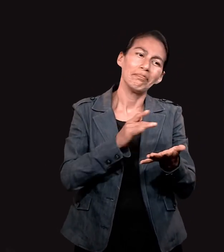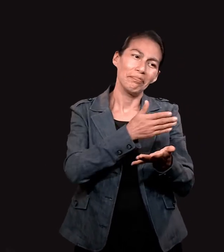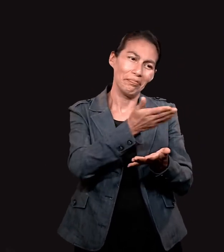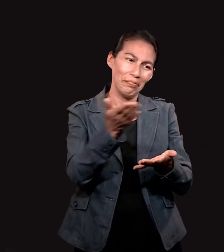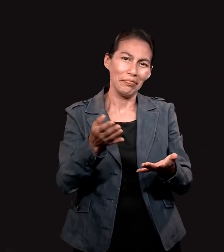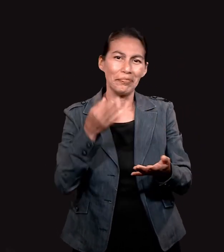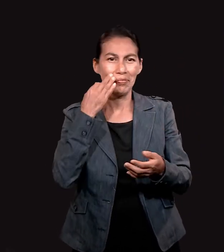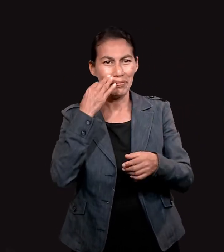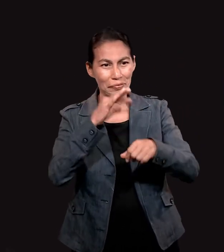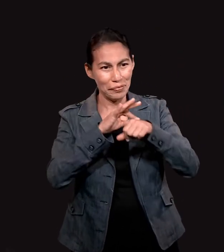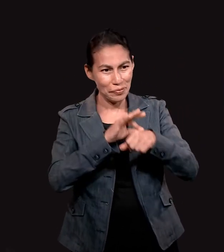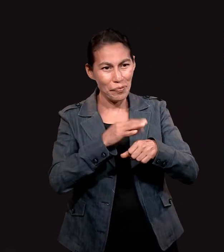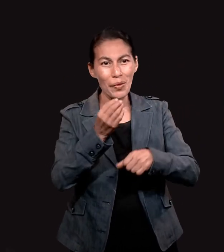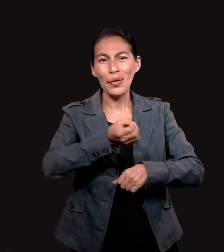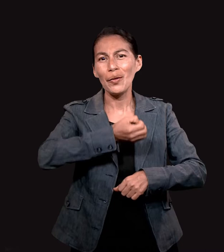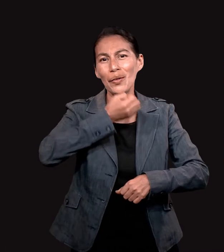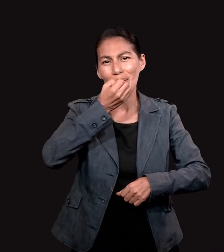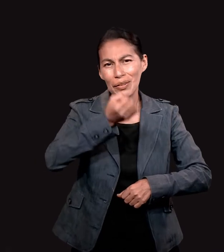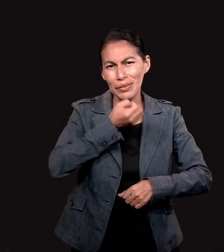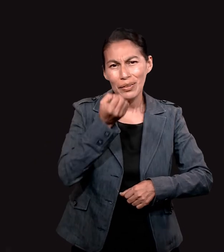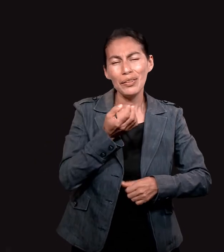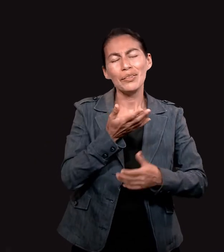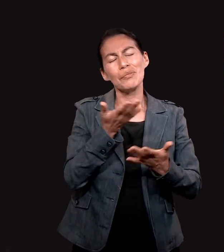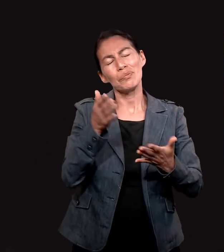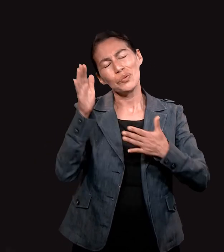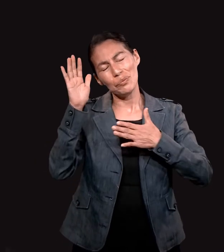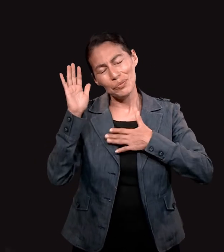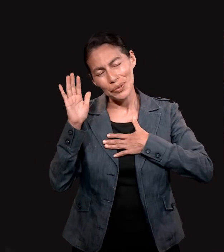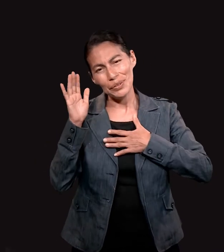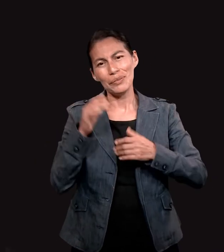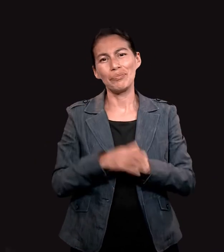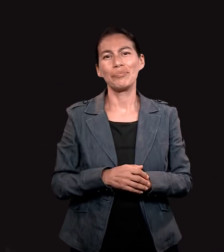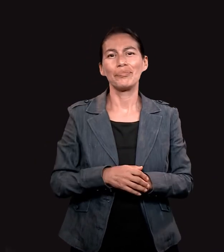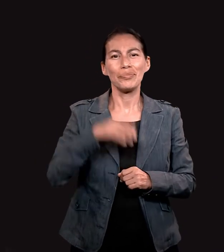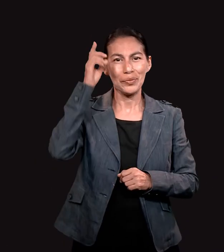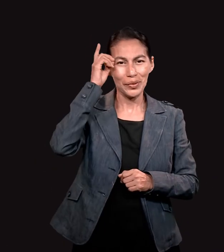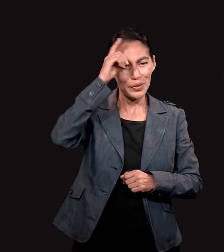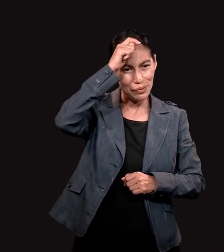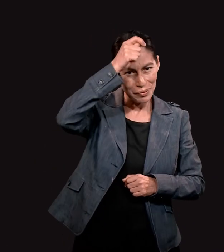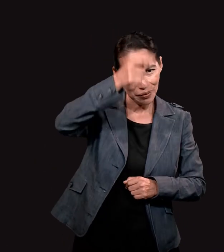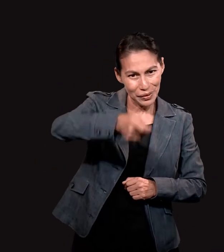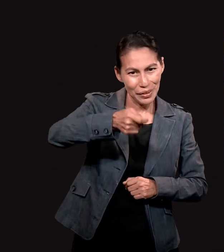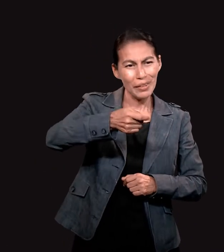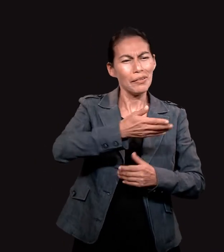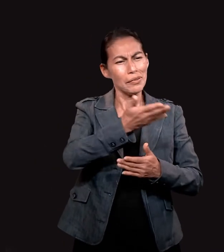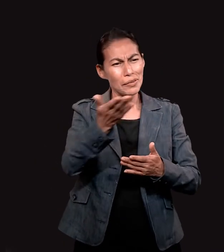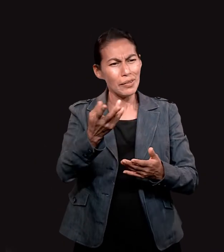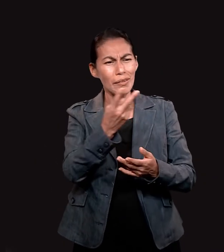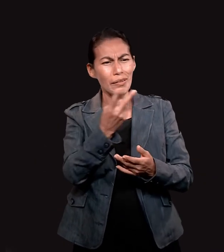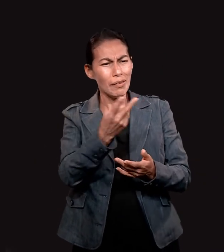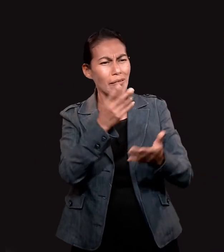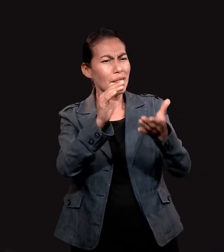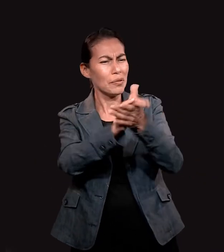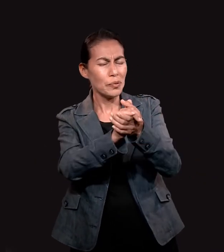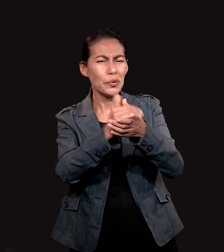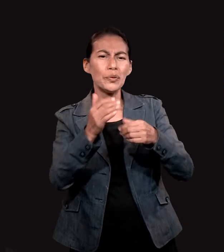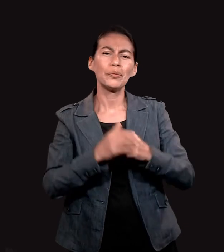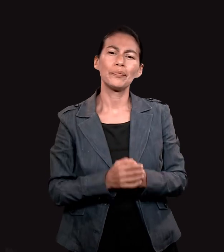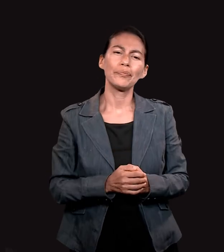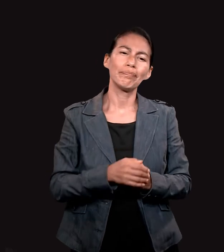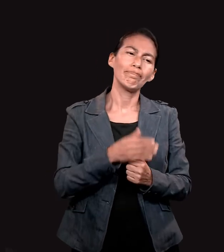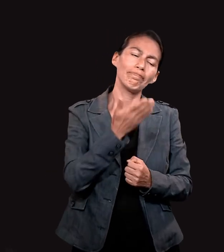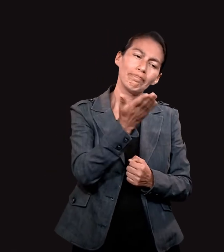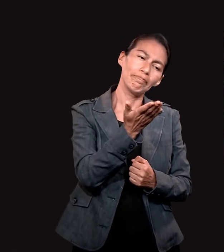amable. Gracias por compartir su testimonio, sus oraciones, sus promesas. Que Dios los siga bendiciendo como